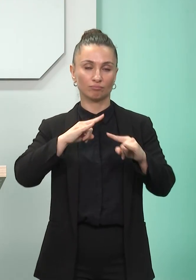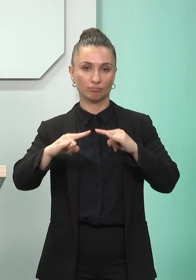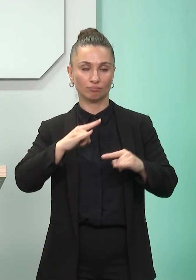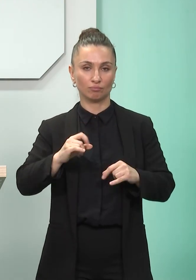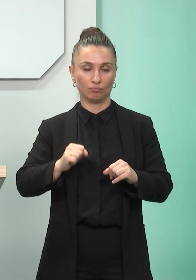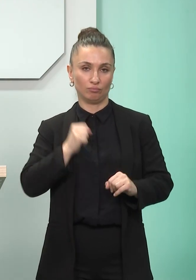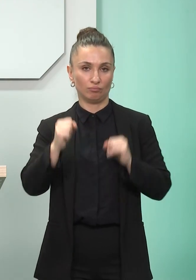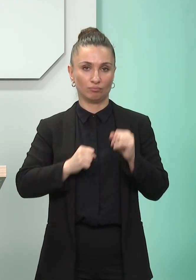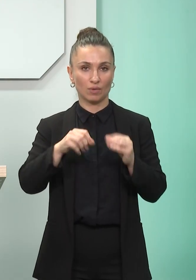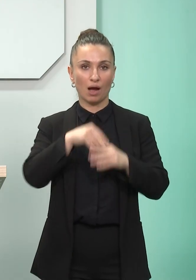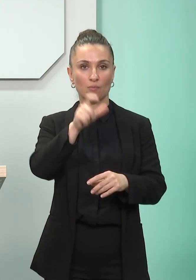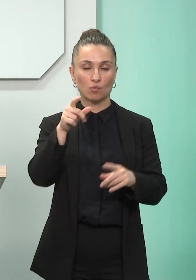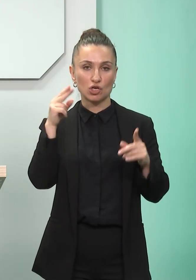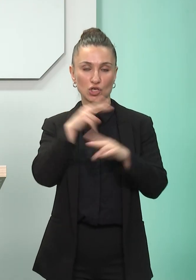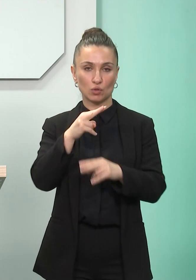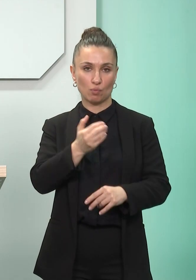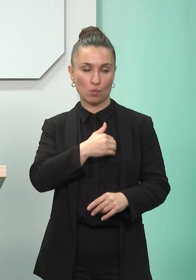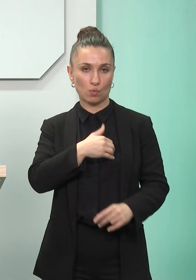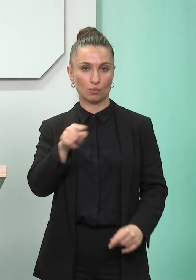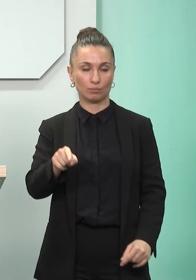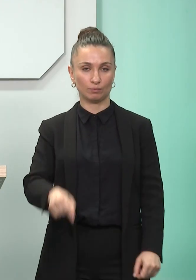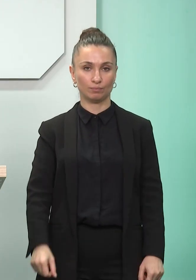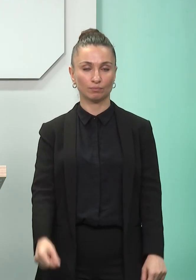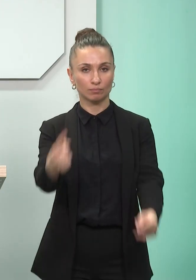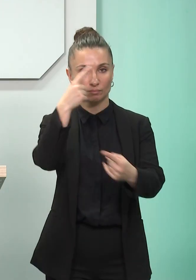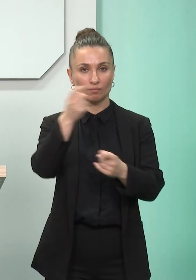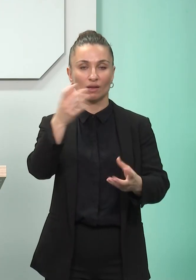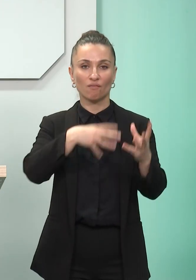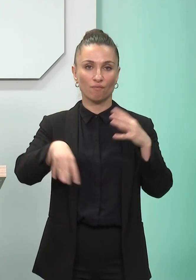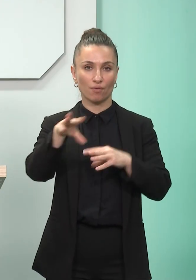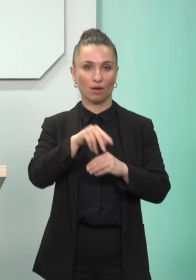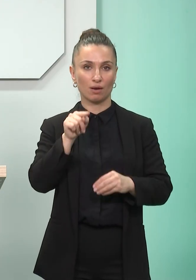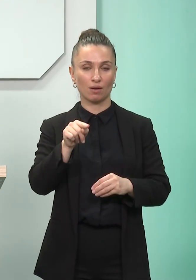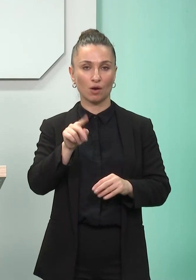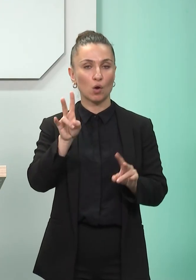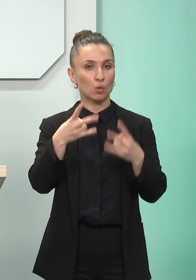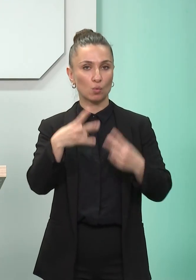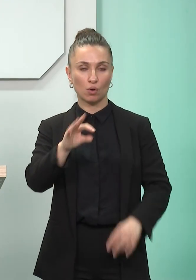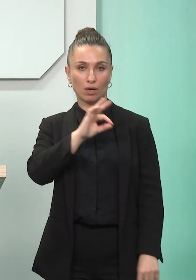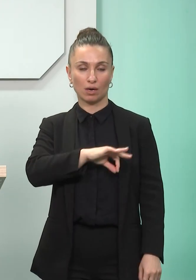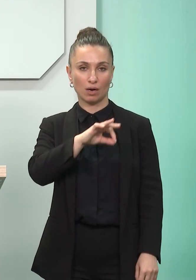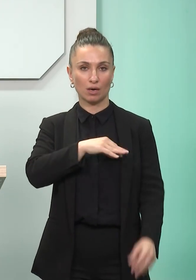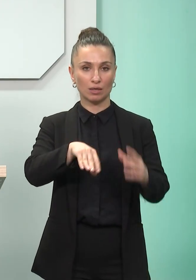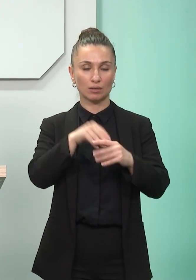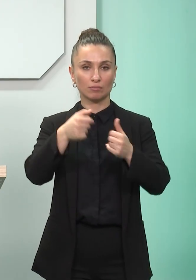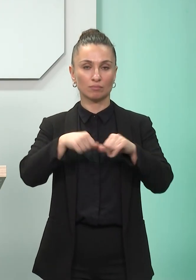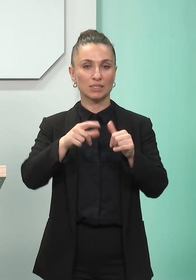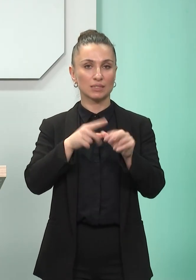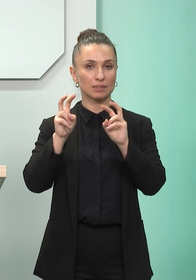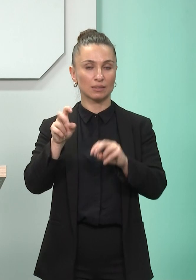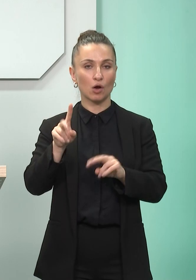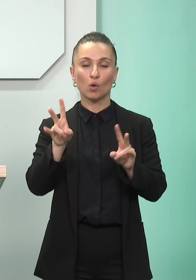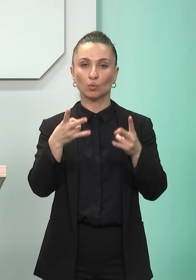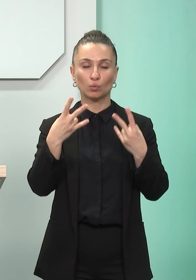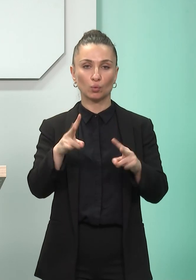ცდილობენ ამომრჩევლების შეცდომაში შეყვანას. მოვუწოდებთ ყველას, ნუ გამოიყენებენ CESCO-s სახელს